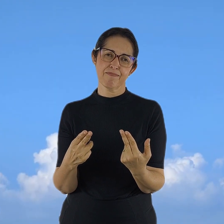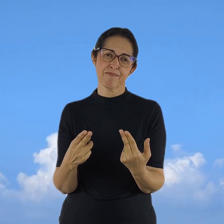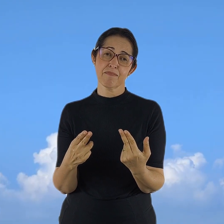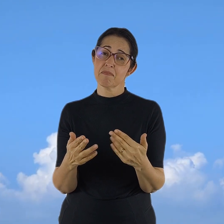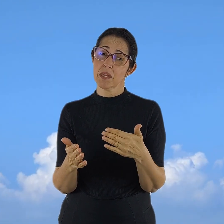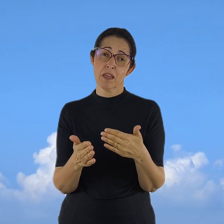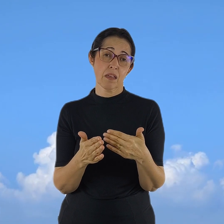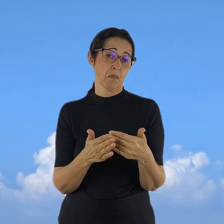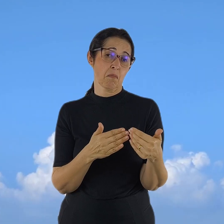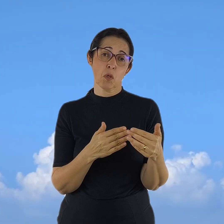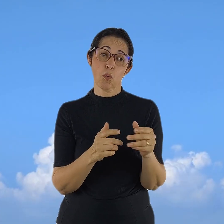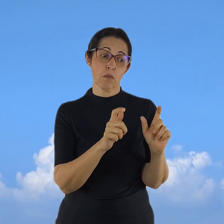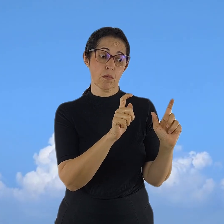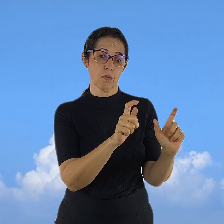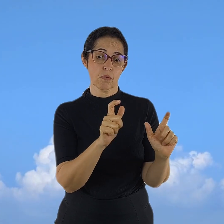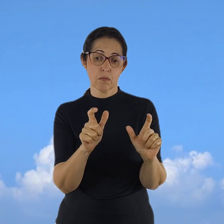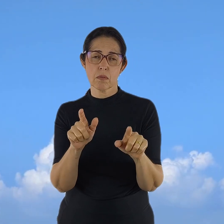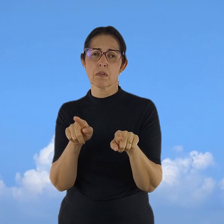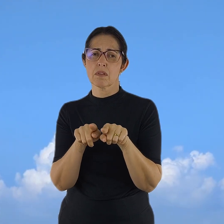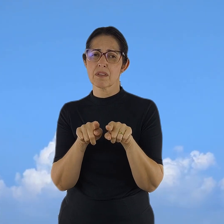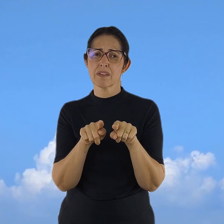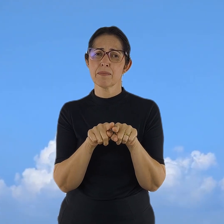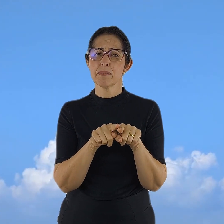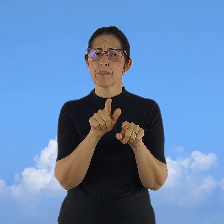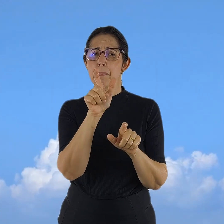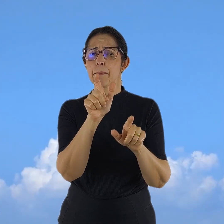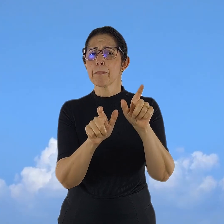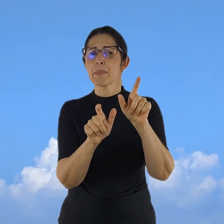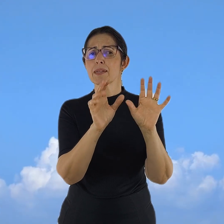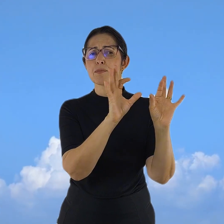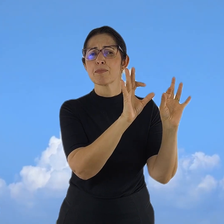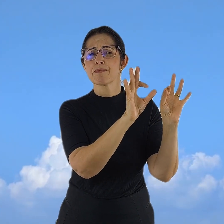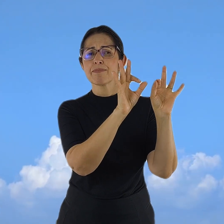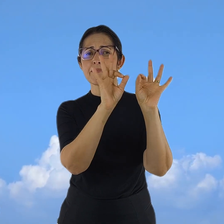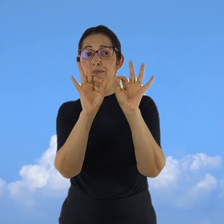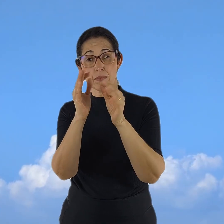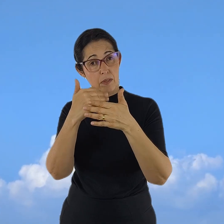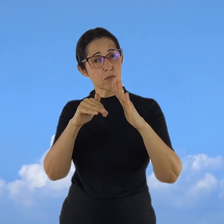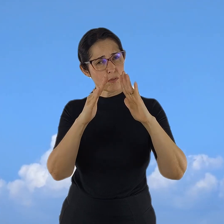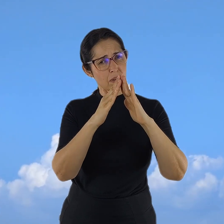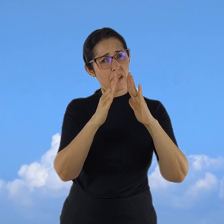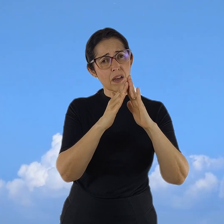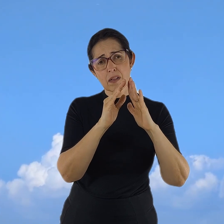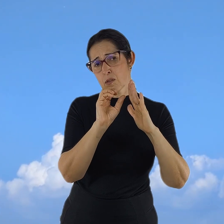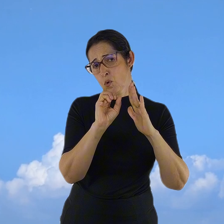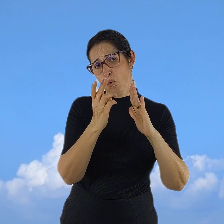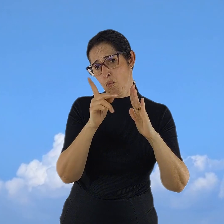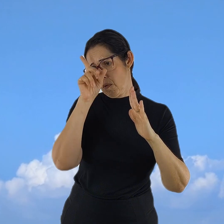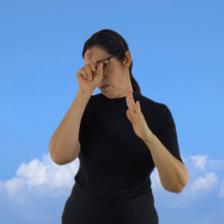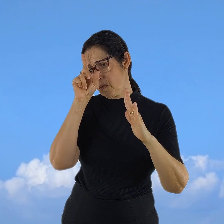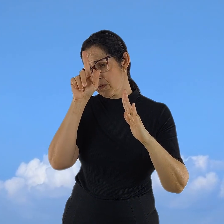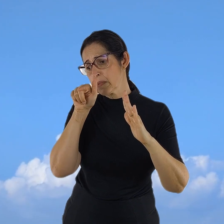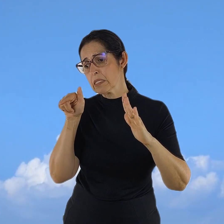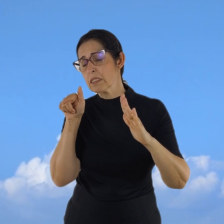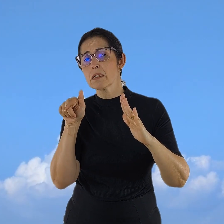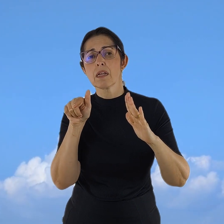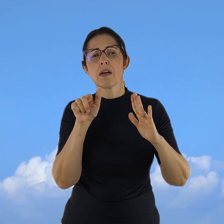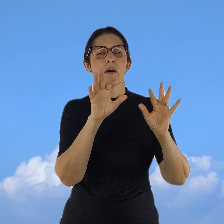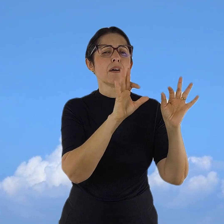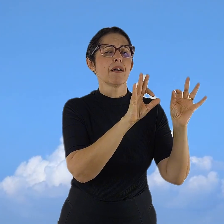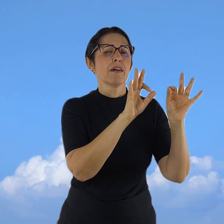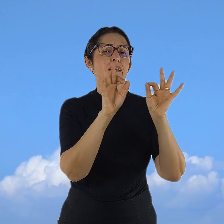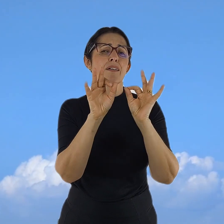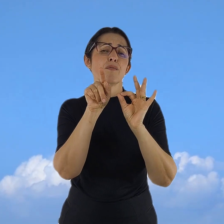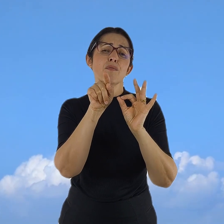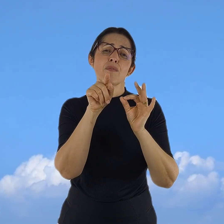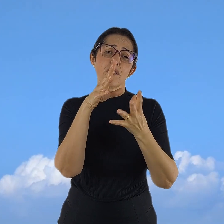em muitos lugares, em muitas igrejas, muitos ouvintes que estão agora ouvindo em casa, no hospital,